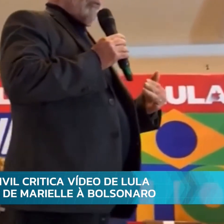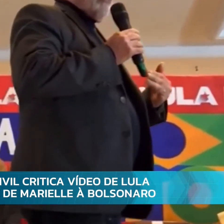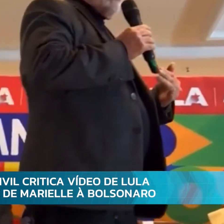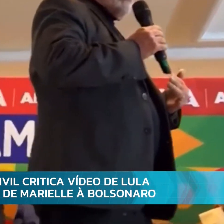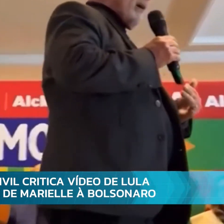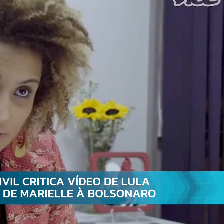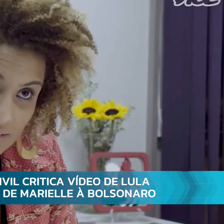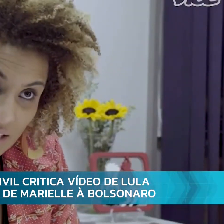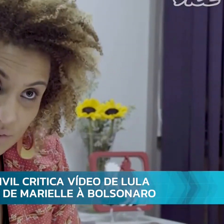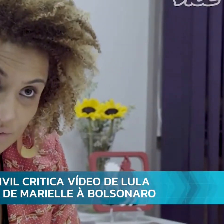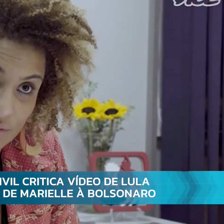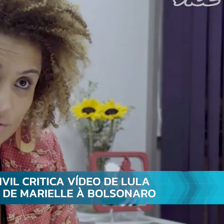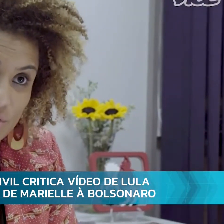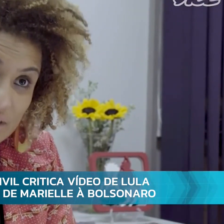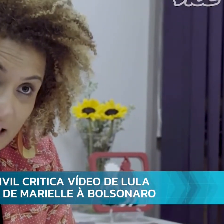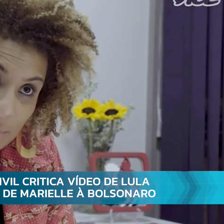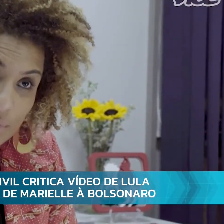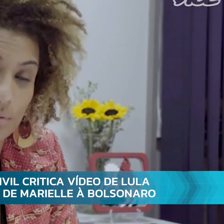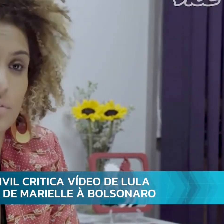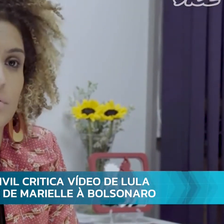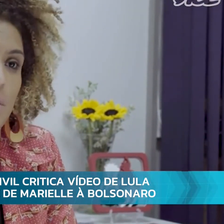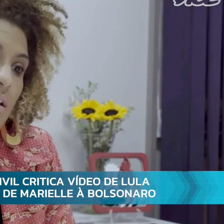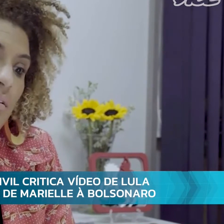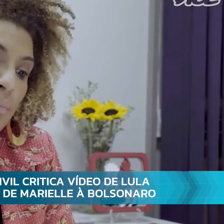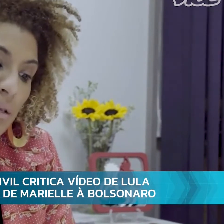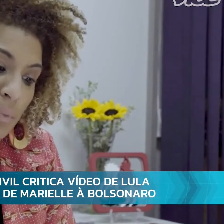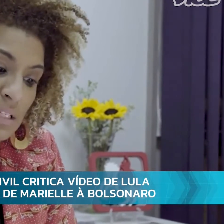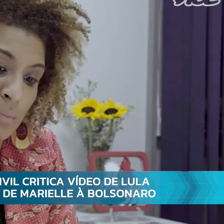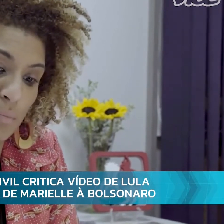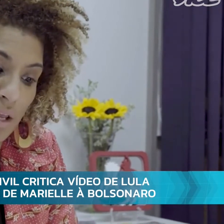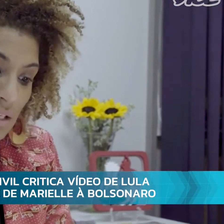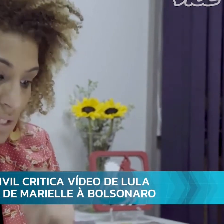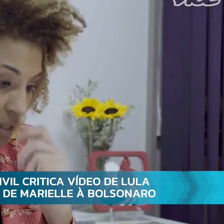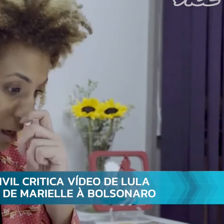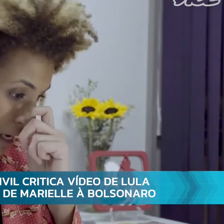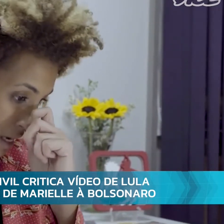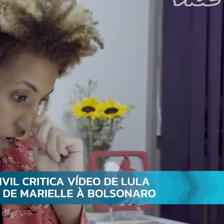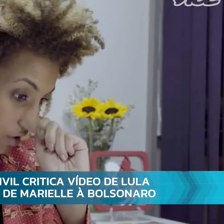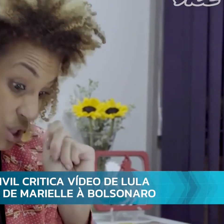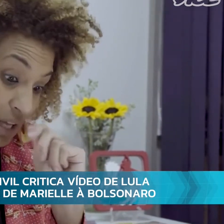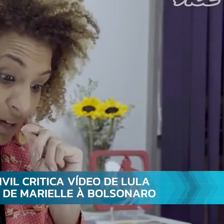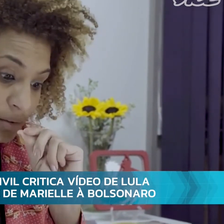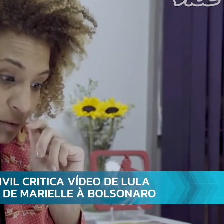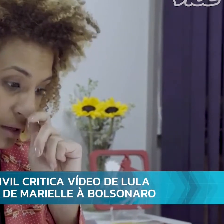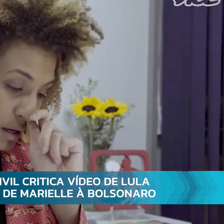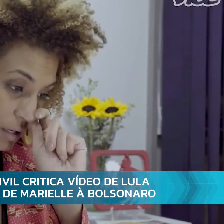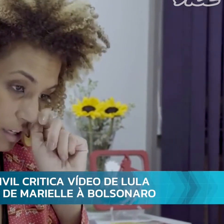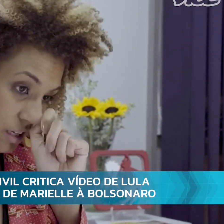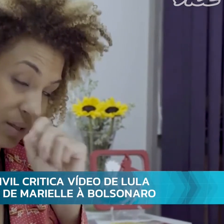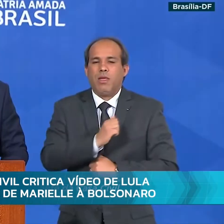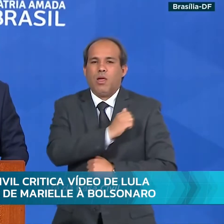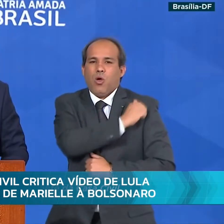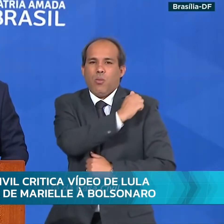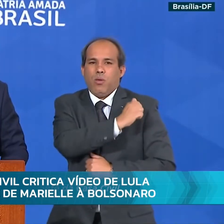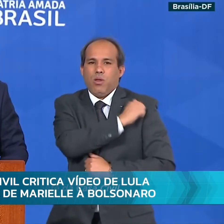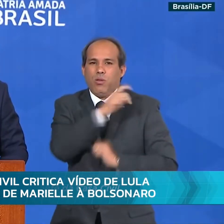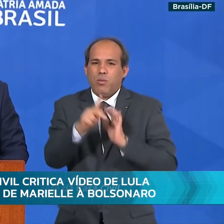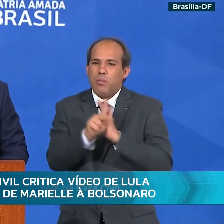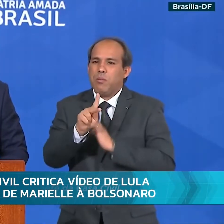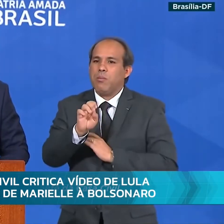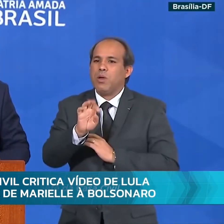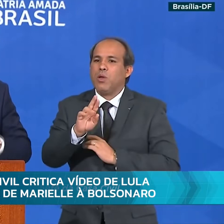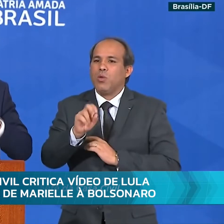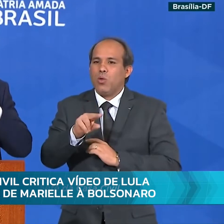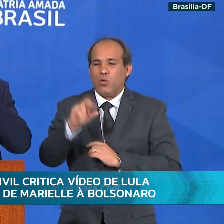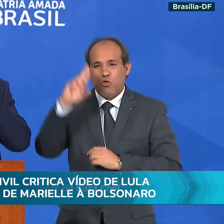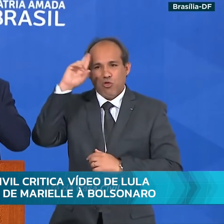na última semana sobre a morte da vereadora Marielle Franco do PSOL assassinado em 2018 em